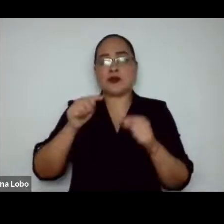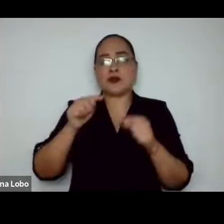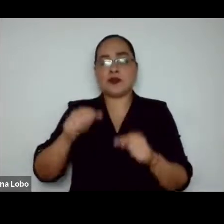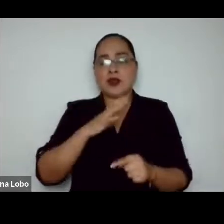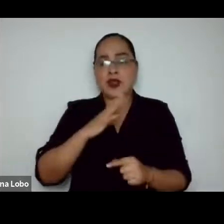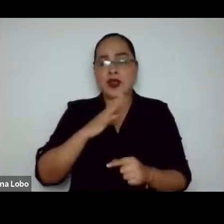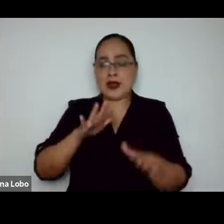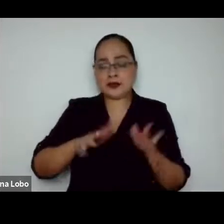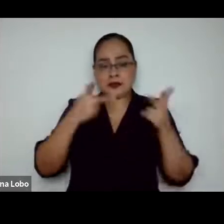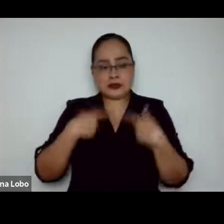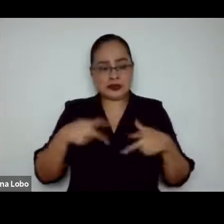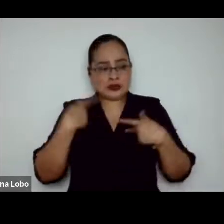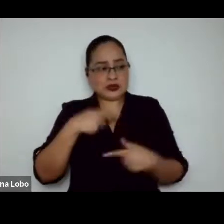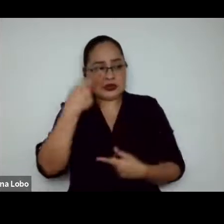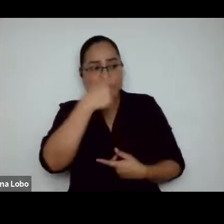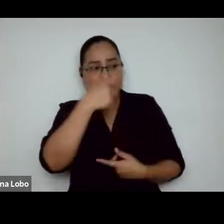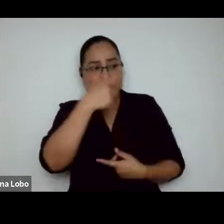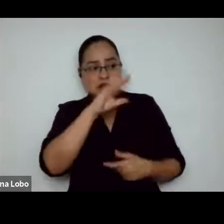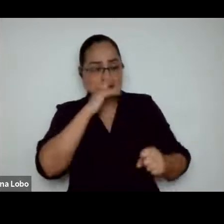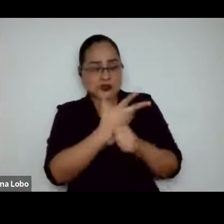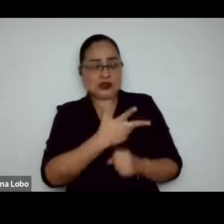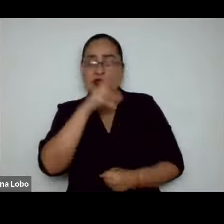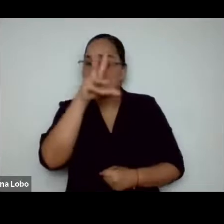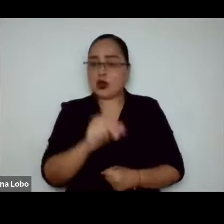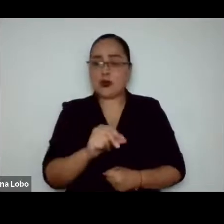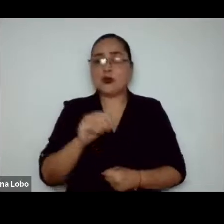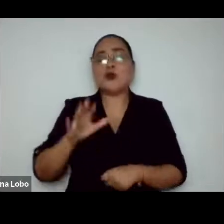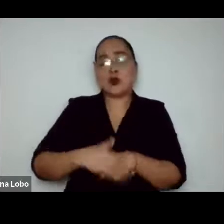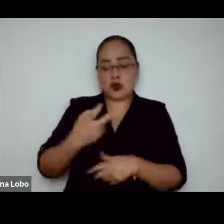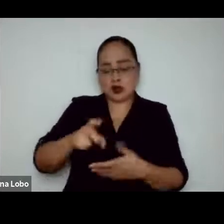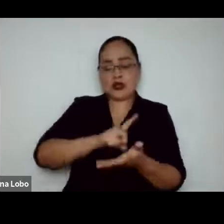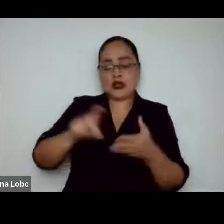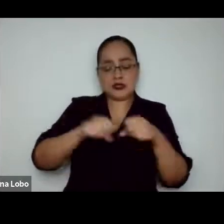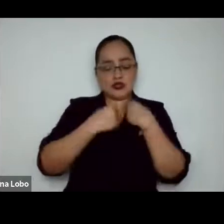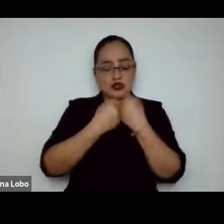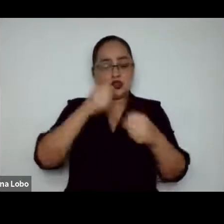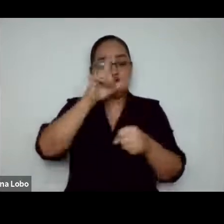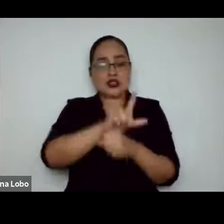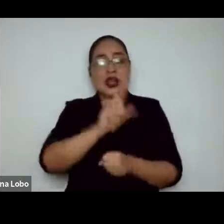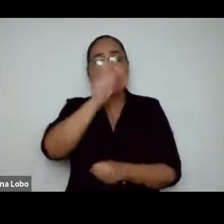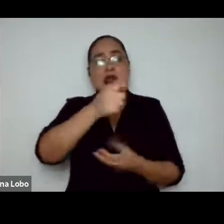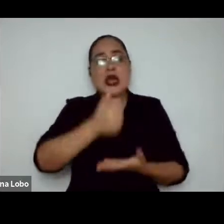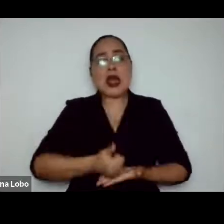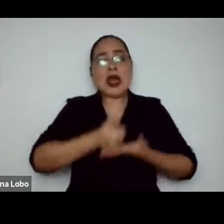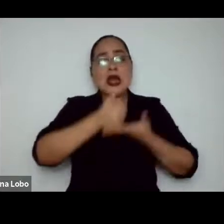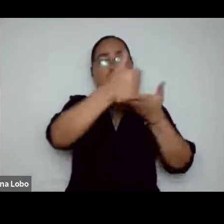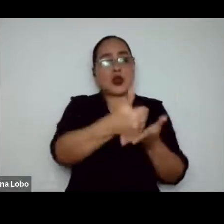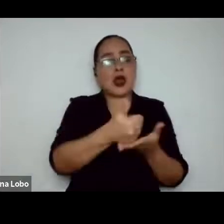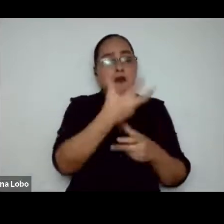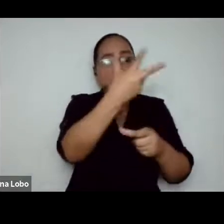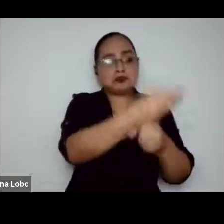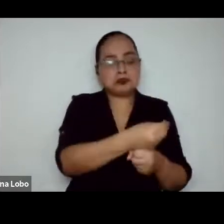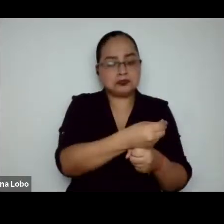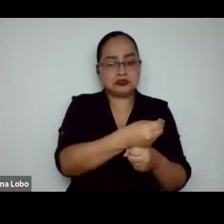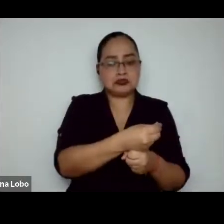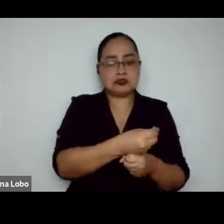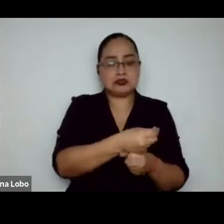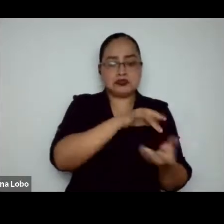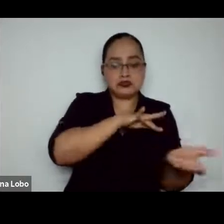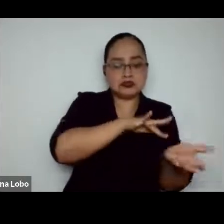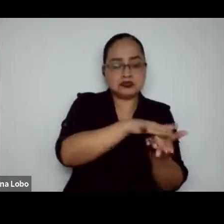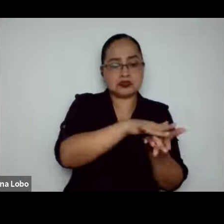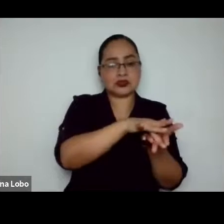Es decir, los derechos sociales cumplen esa función de ayudar, de compensar, digamos,